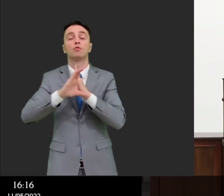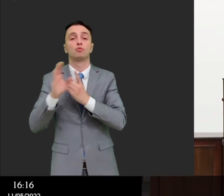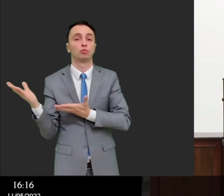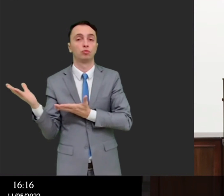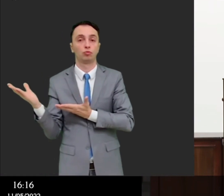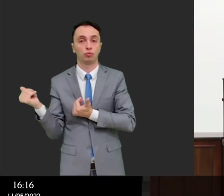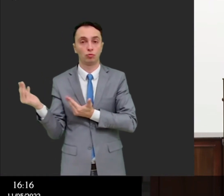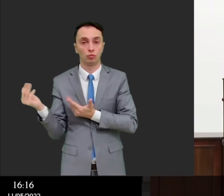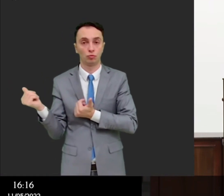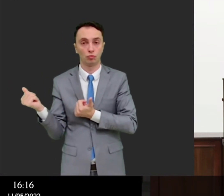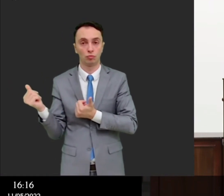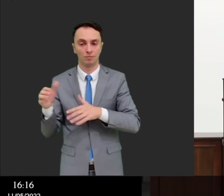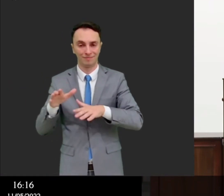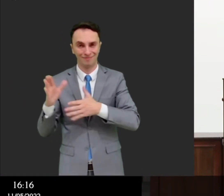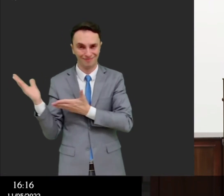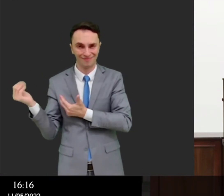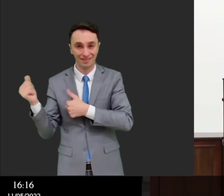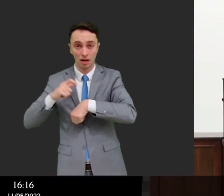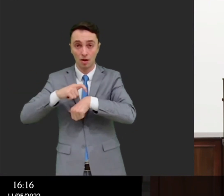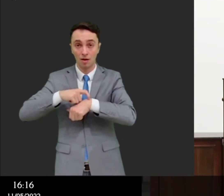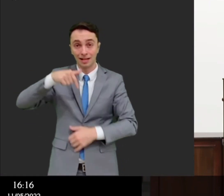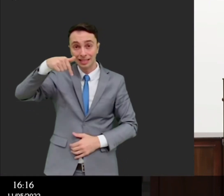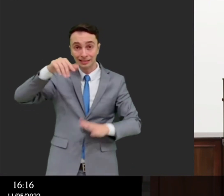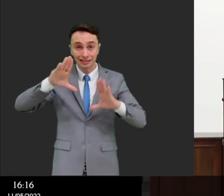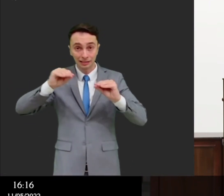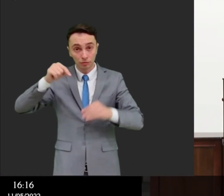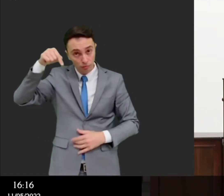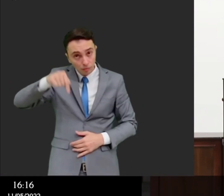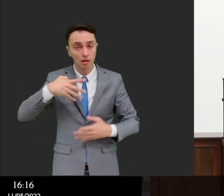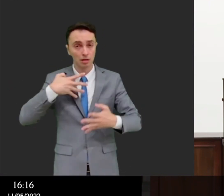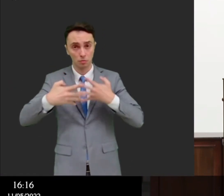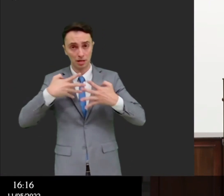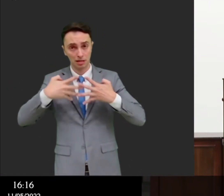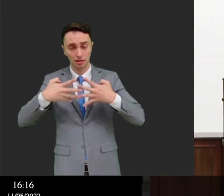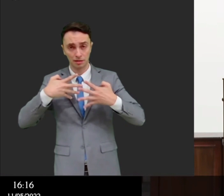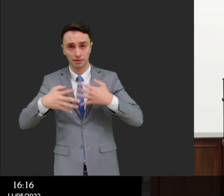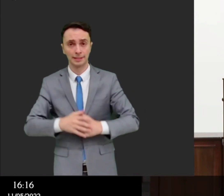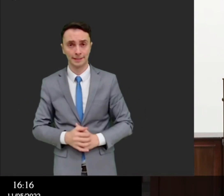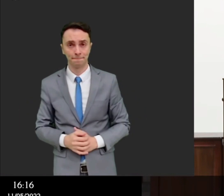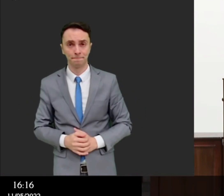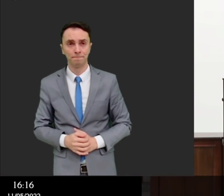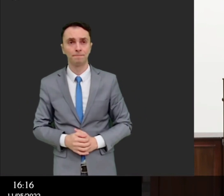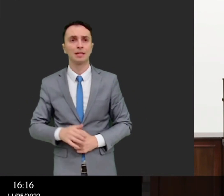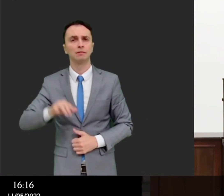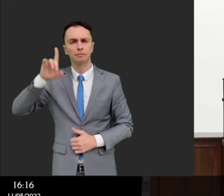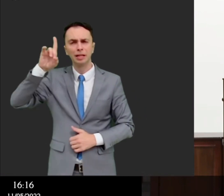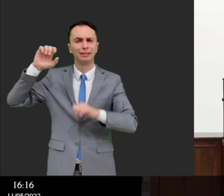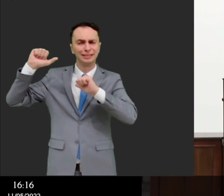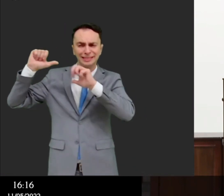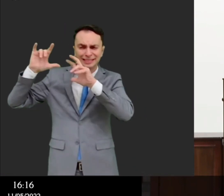nossa mocidade às 19 horas, aqui na Congregação do Brás. Deus tem